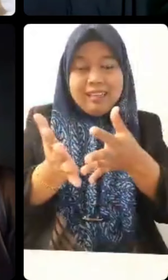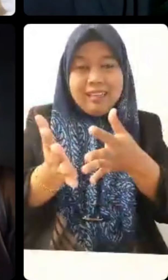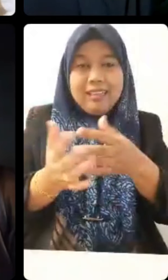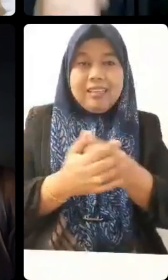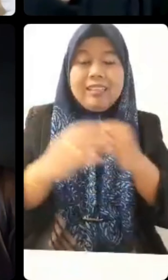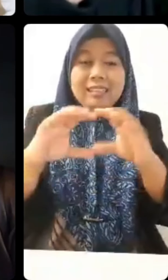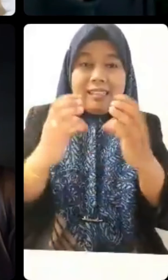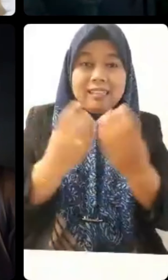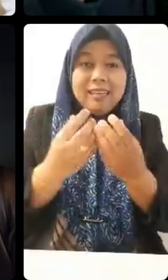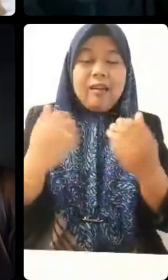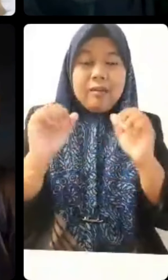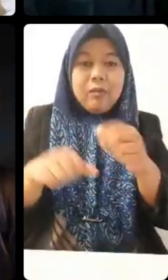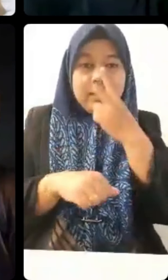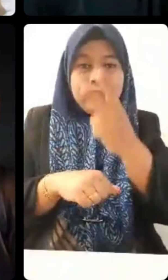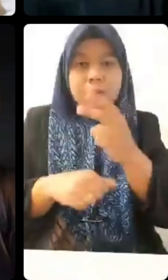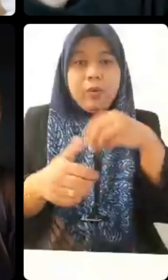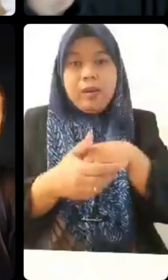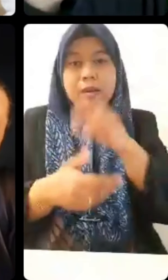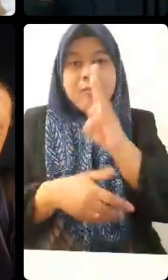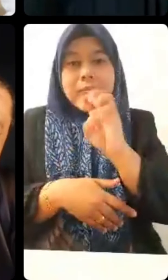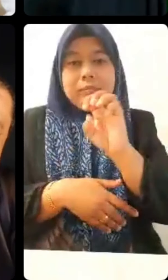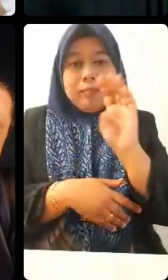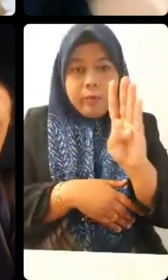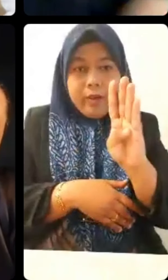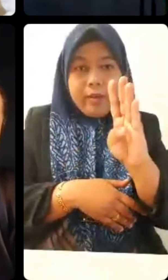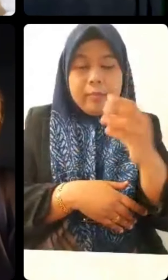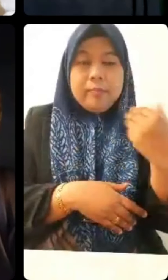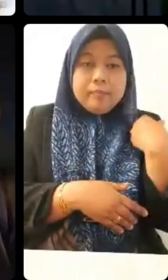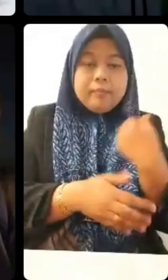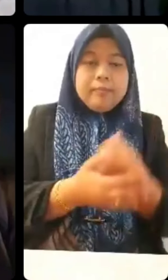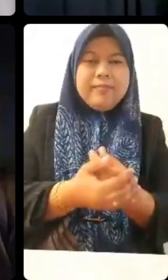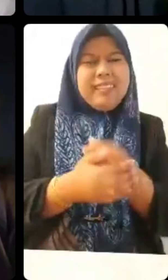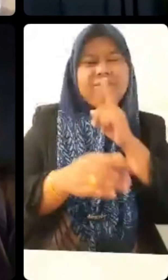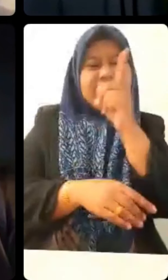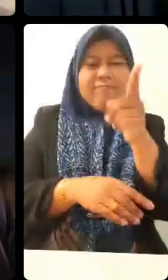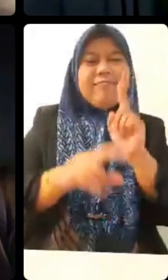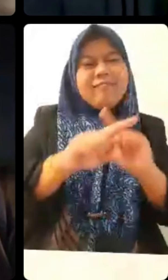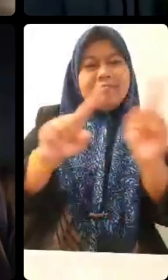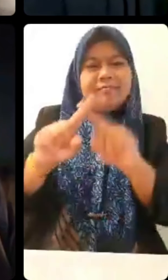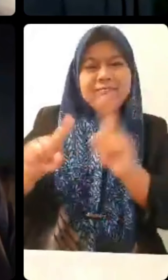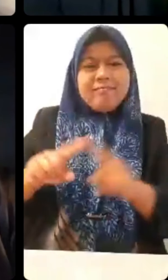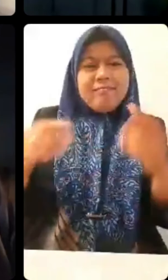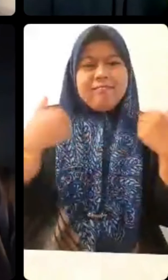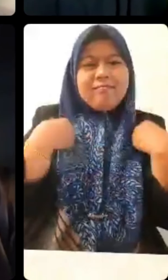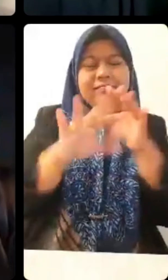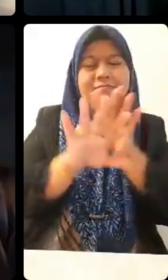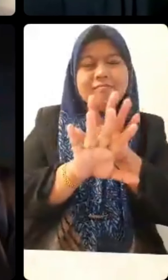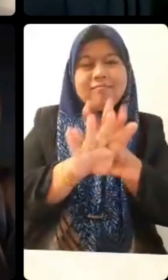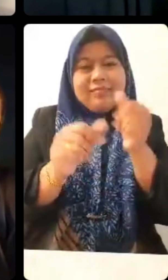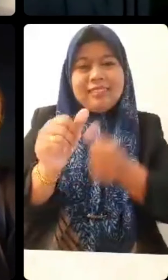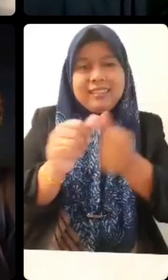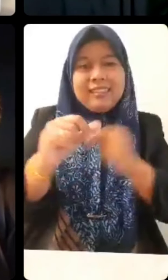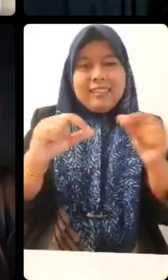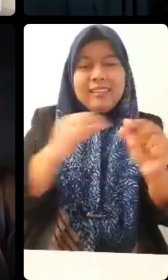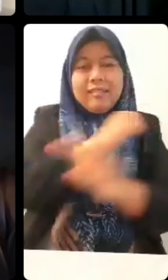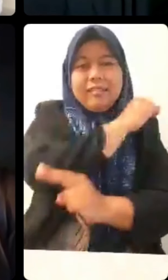Facebook MFD pun ada. Dia sebenarnya banyak, sebenarnya banyak-banyak di setiap negeri ada, cuma mungkin dari segi promosi